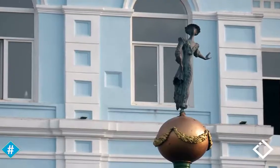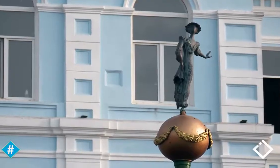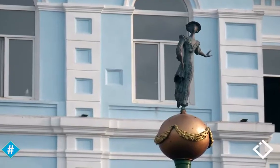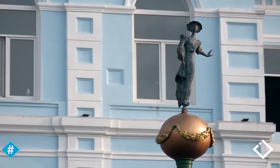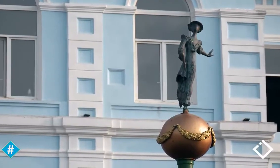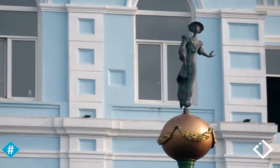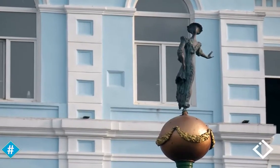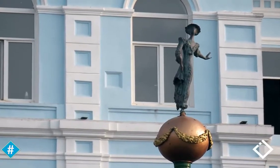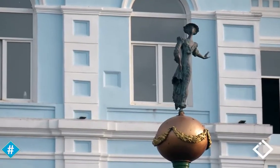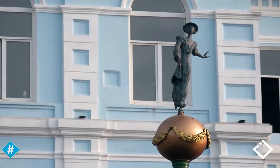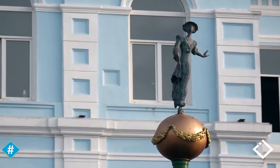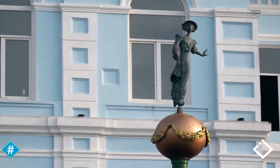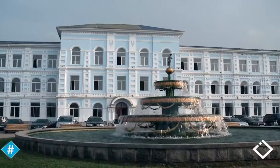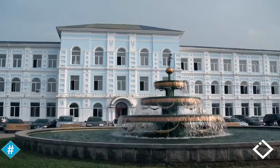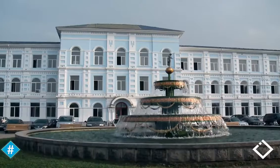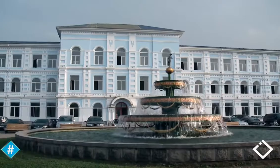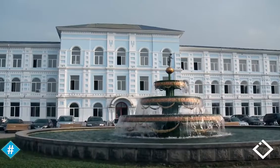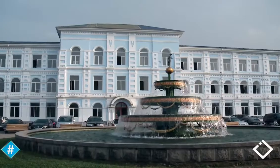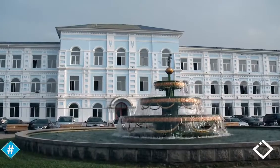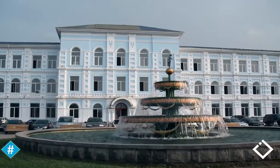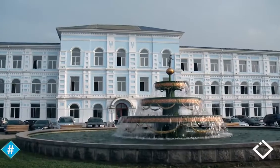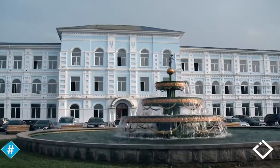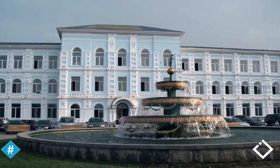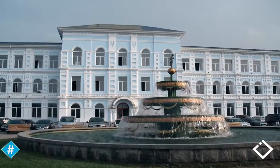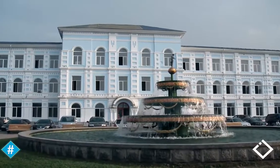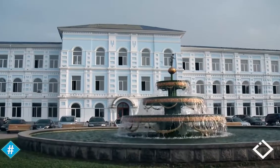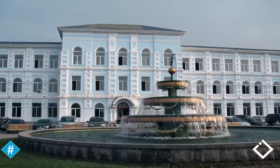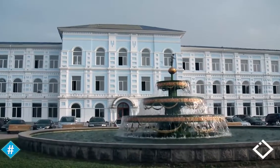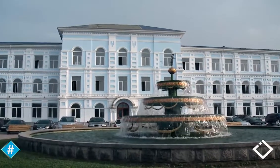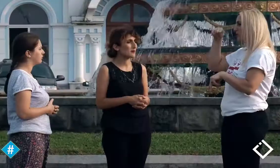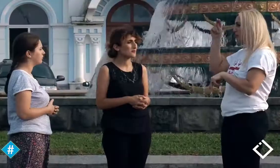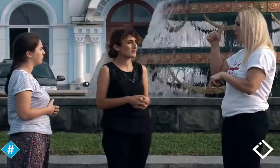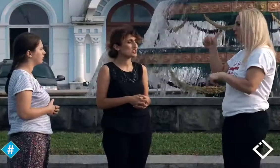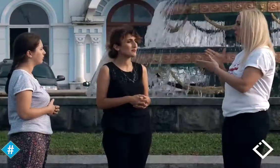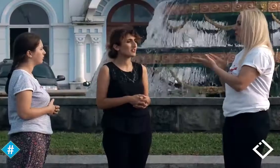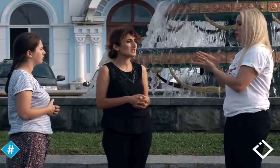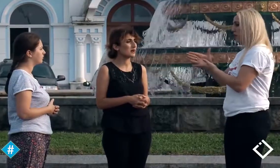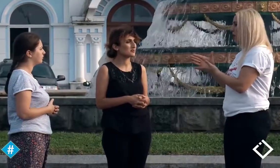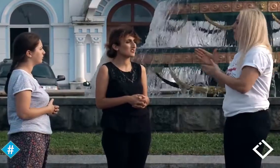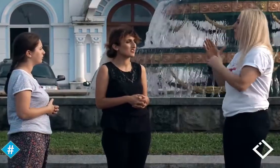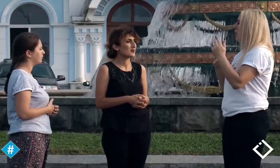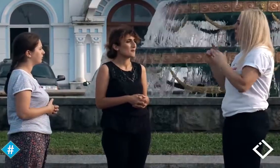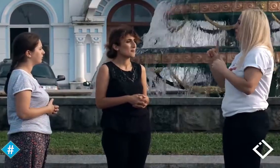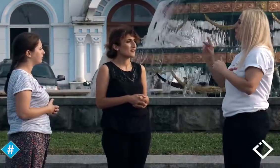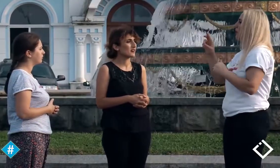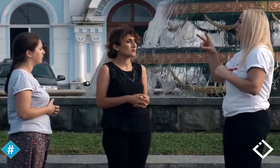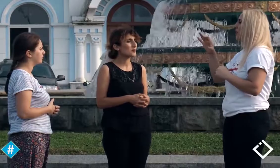ჟესტურ ენაზე, ძალიან რთული ამსის შორეზე, აი მშობელმა წაიყვანოს. რაც შეეხება შემდეგ ეტაპს,